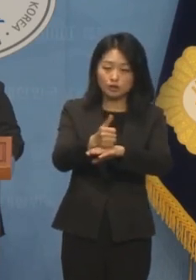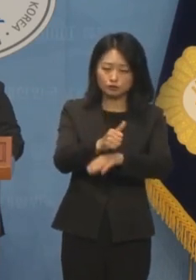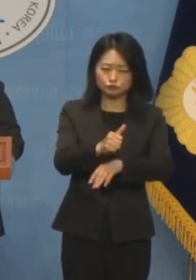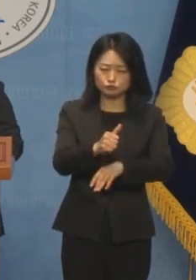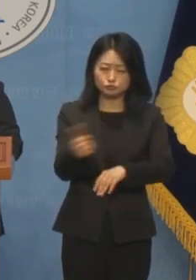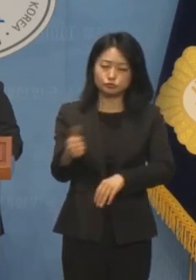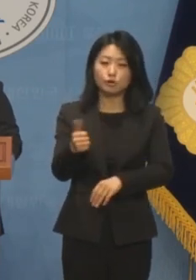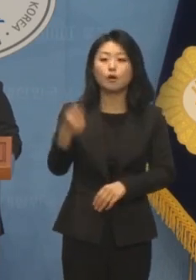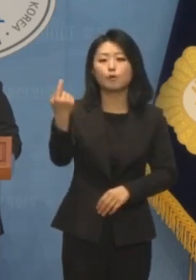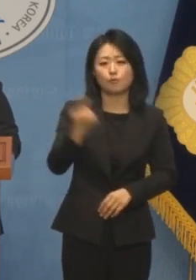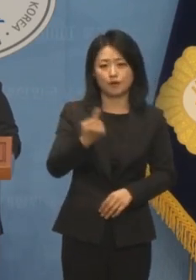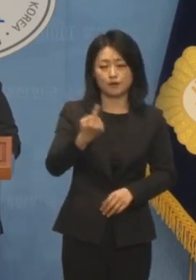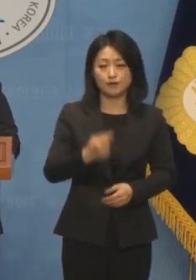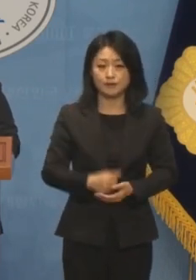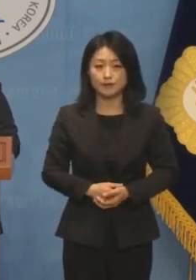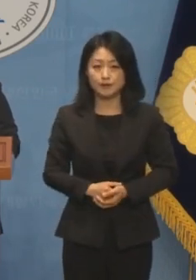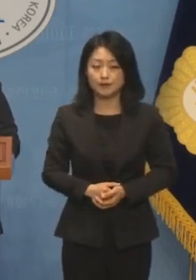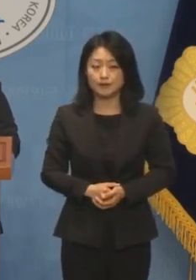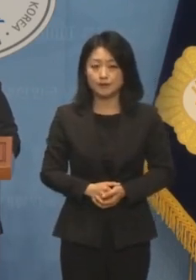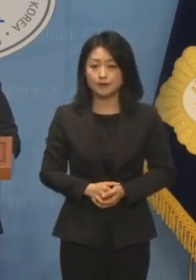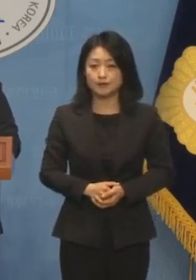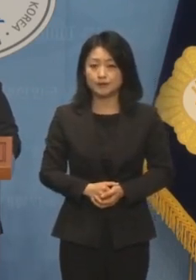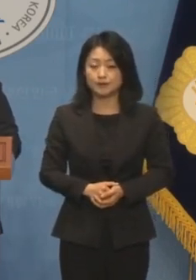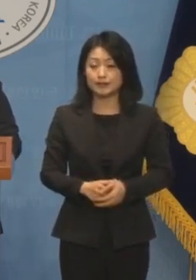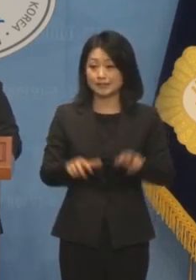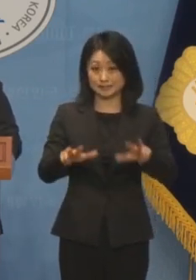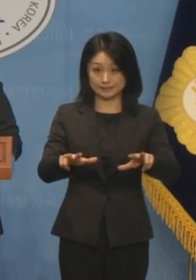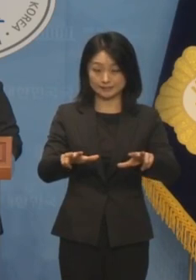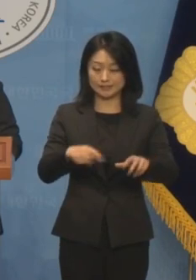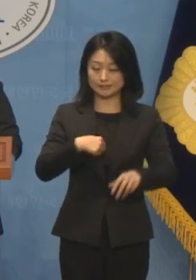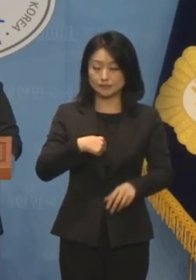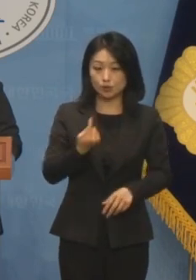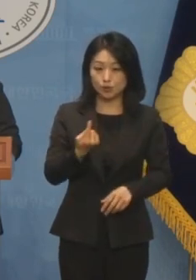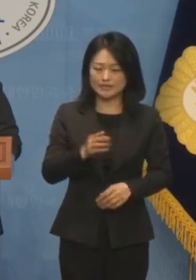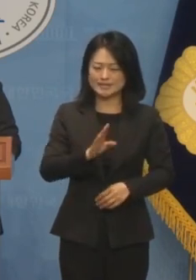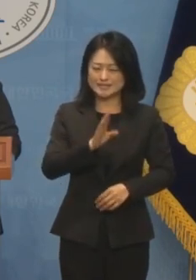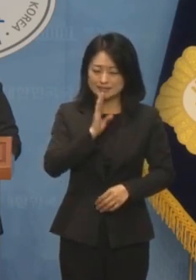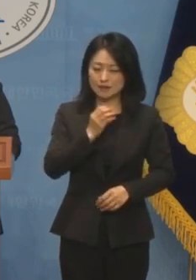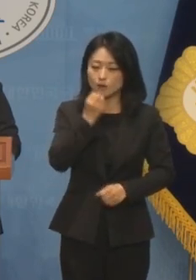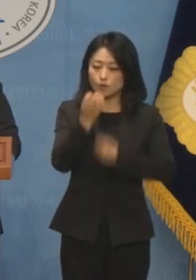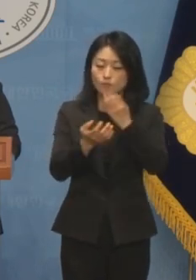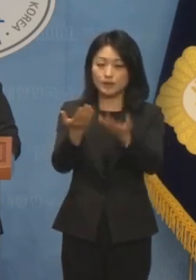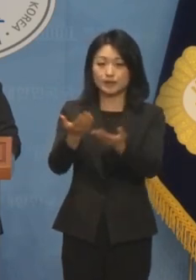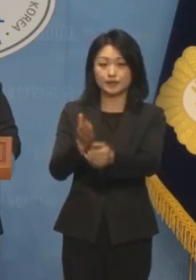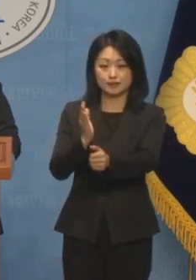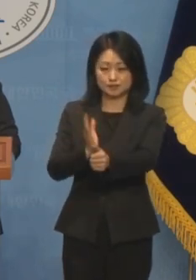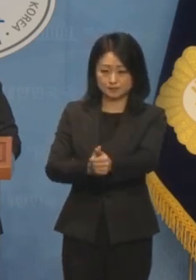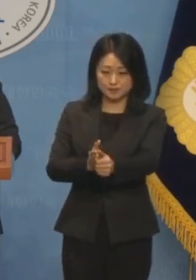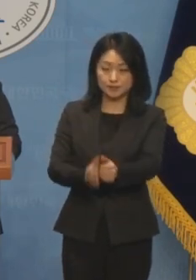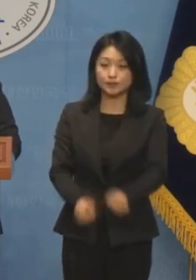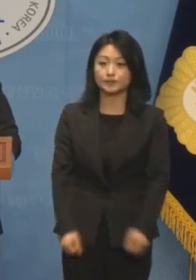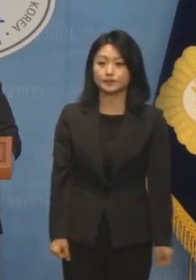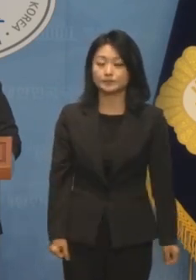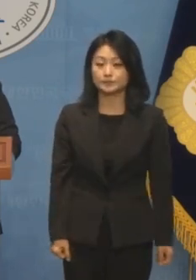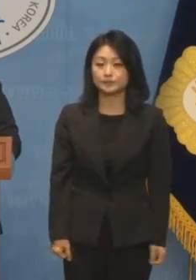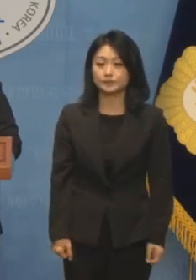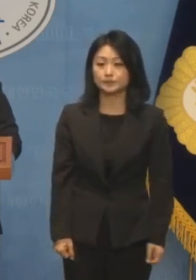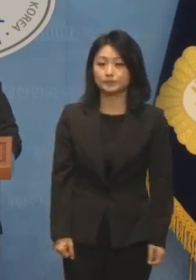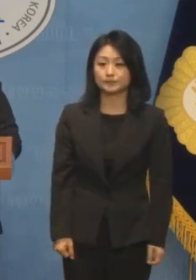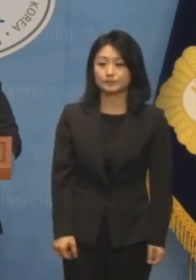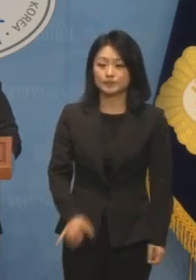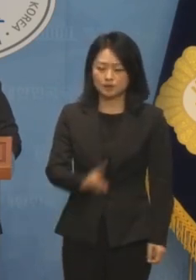상황에 이르는 법입니다. 이제라도 스스로 사실을 자백하시길 바랍니다. 단 한